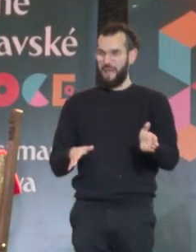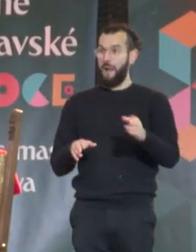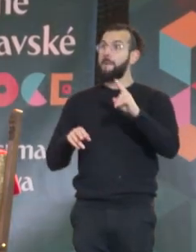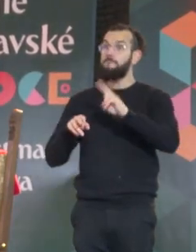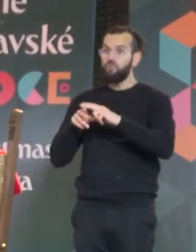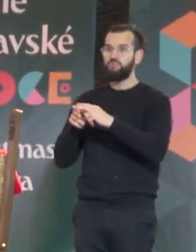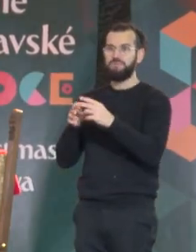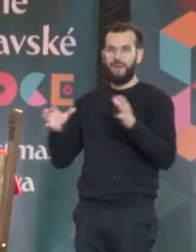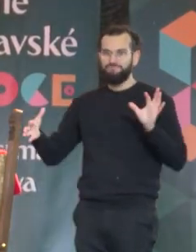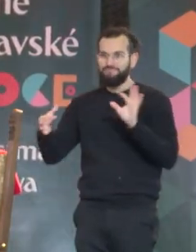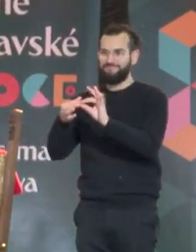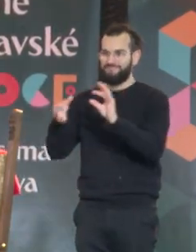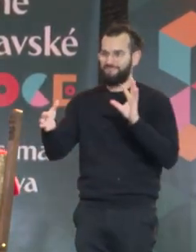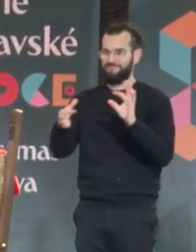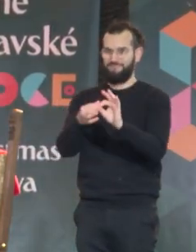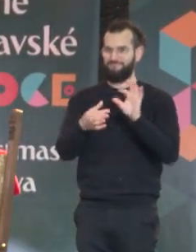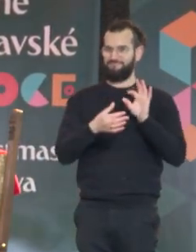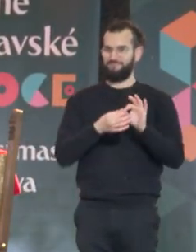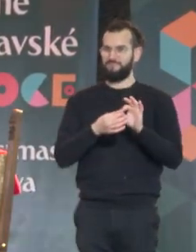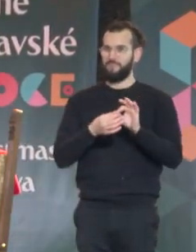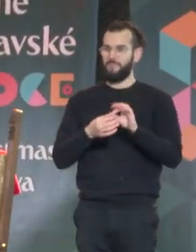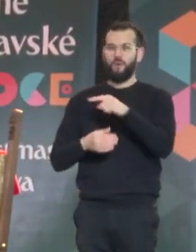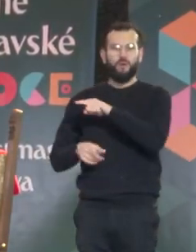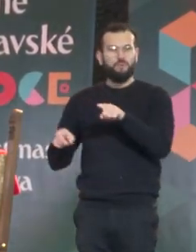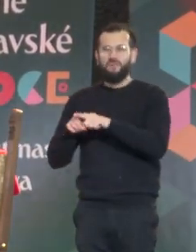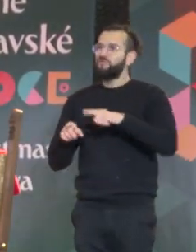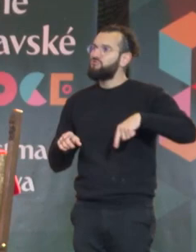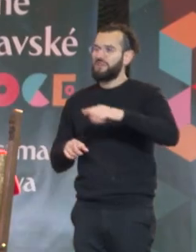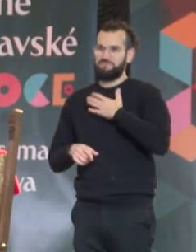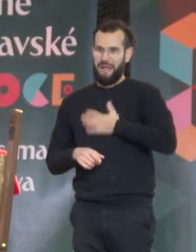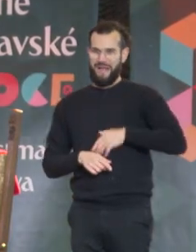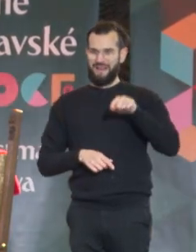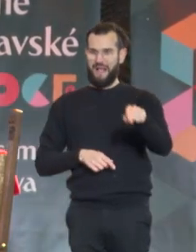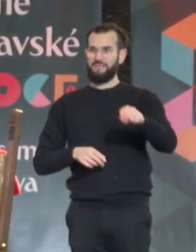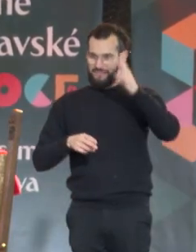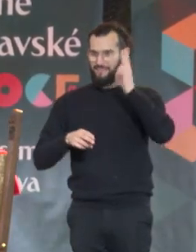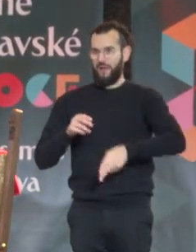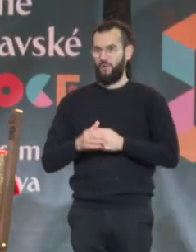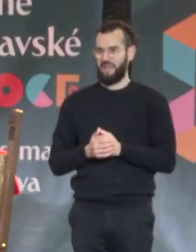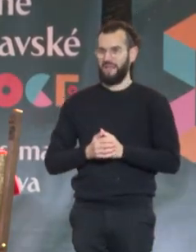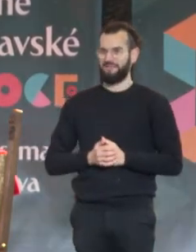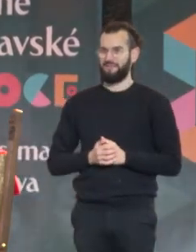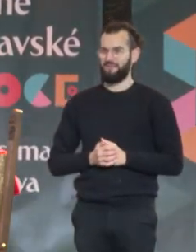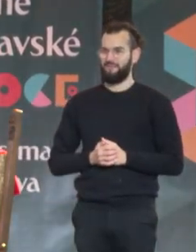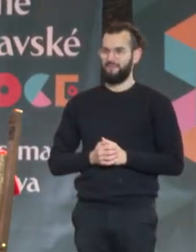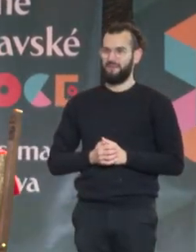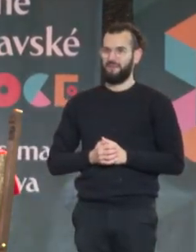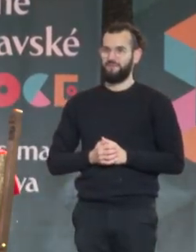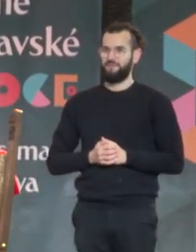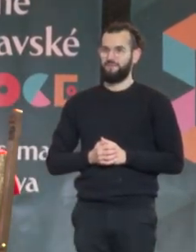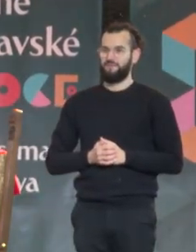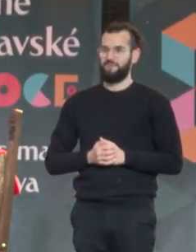získa a obľúbia si ho, myslím, všetky deti aj z televíznych obrazoviek či skín.